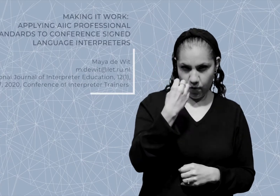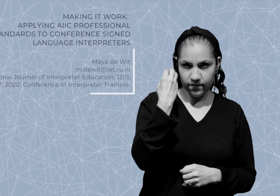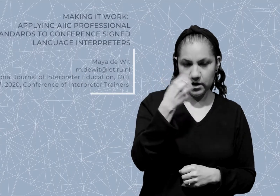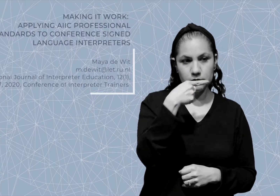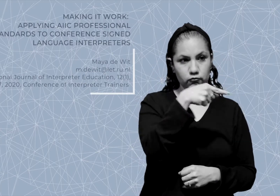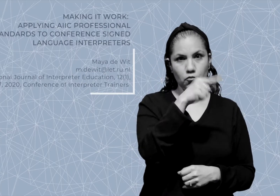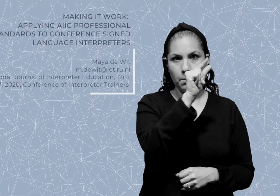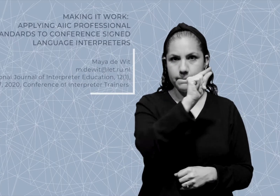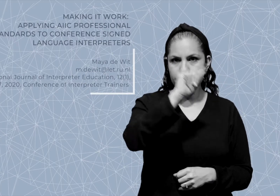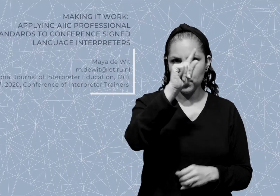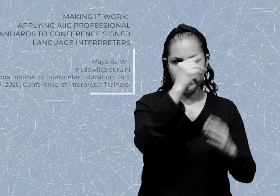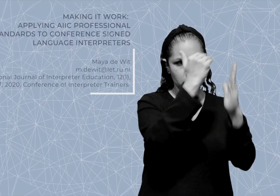señas de conferencias.